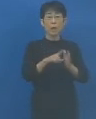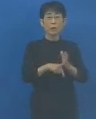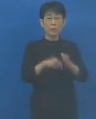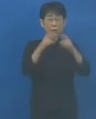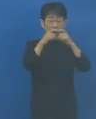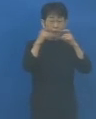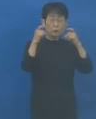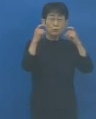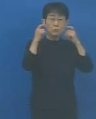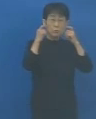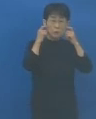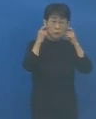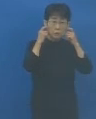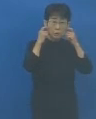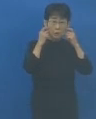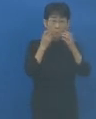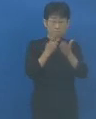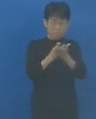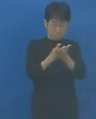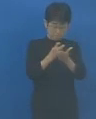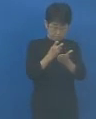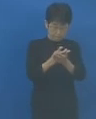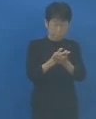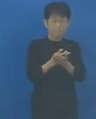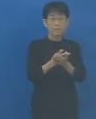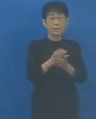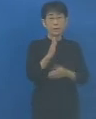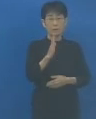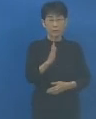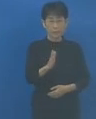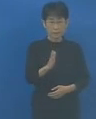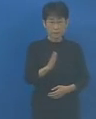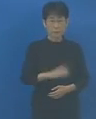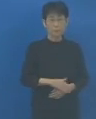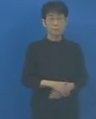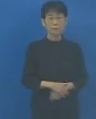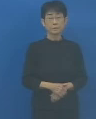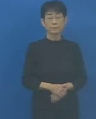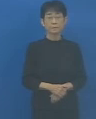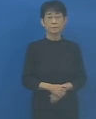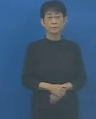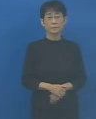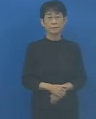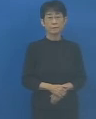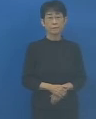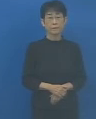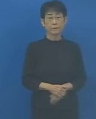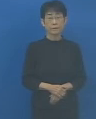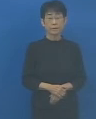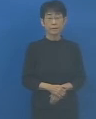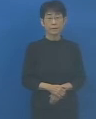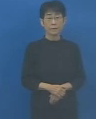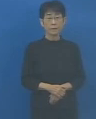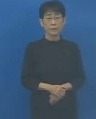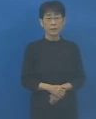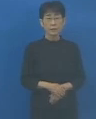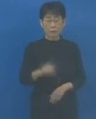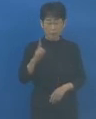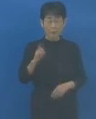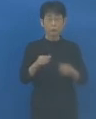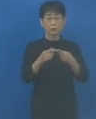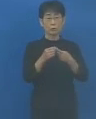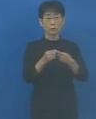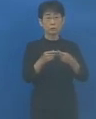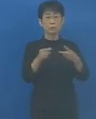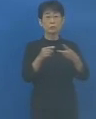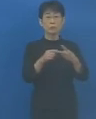用ということをですね、ぜひ、お願いを申し上げたいと思います。まあ、そういうように、これがまず一つ、それ